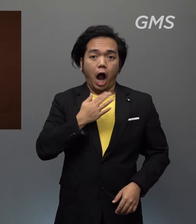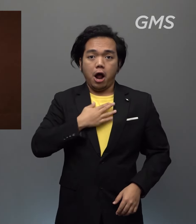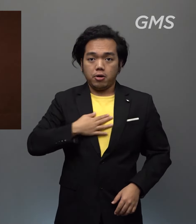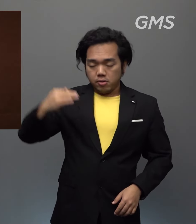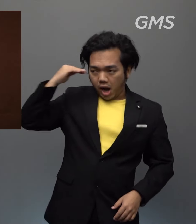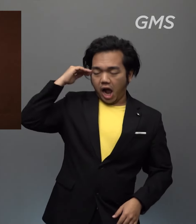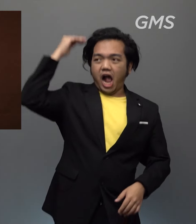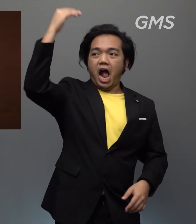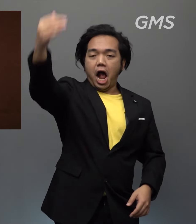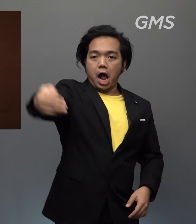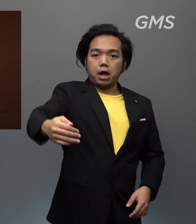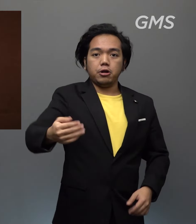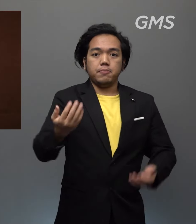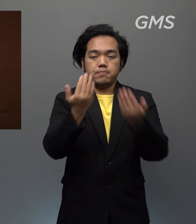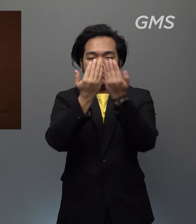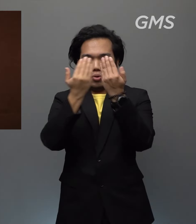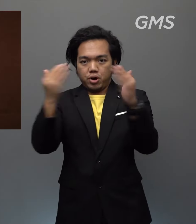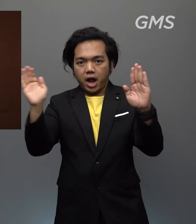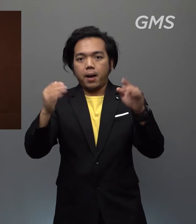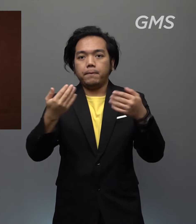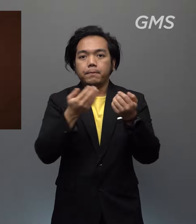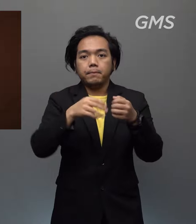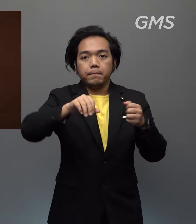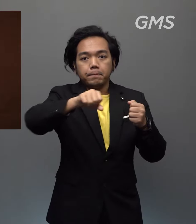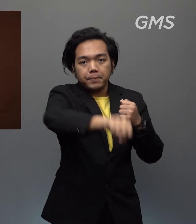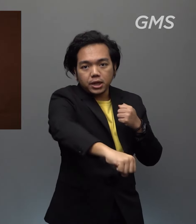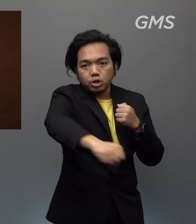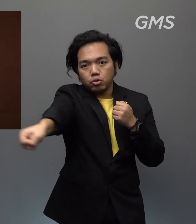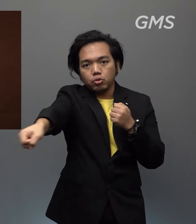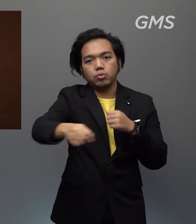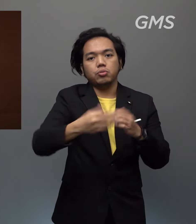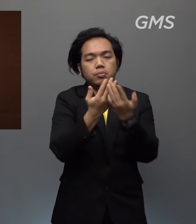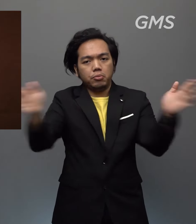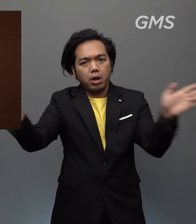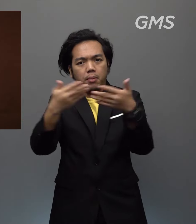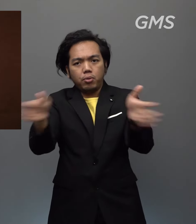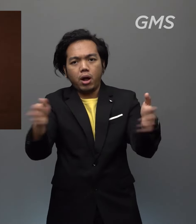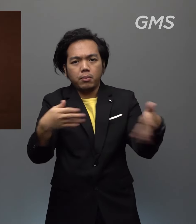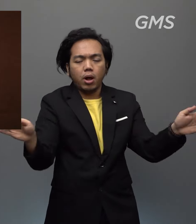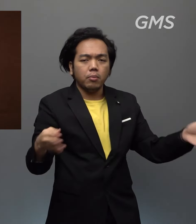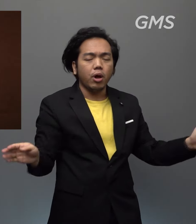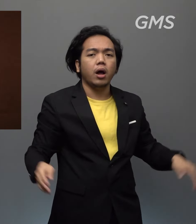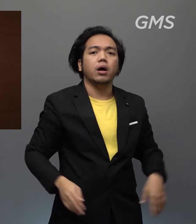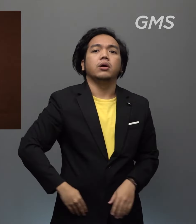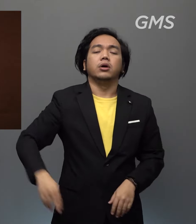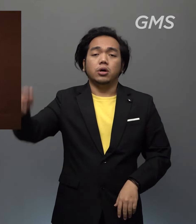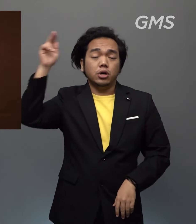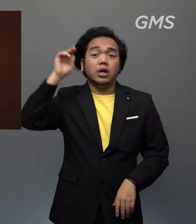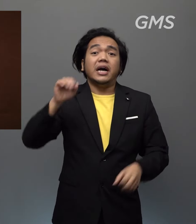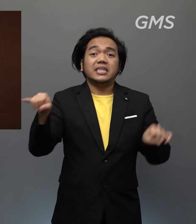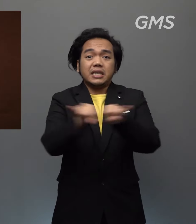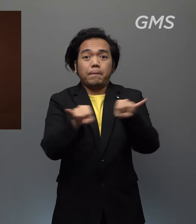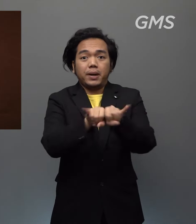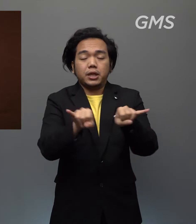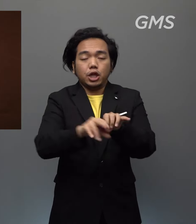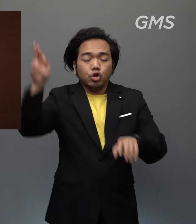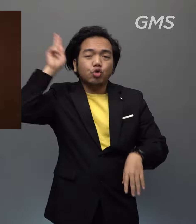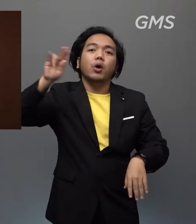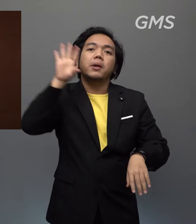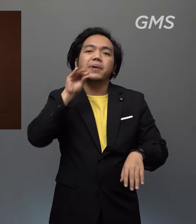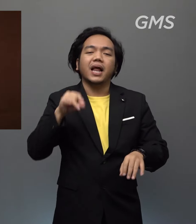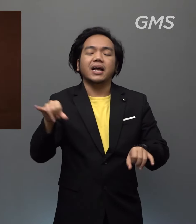pintu-pintu. Seperti Gideon ketika mendengar bahwa Tuhan akan memakainya. Bahwa Tuhan berkata, hai engkau pahlawan yang gagah